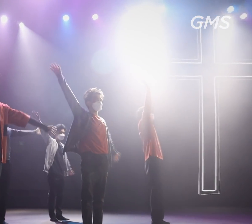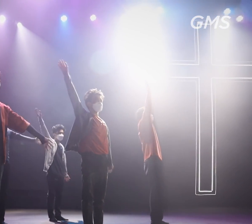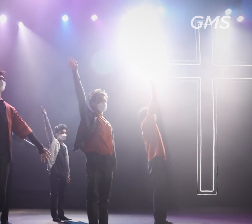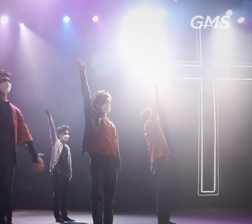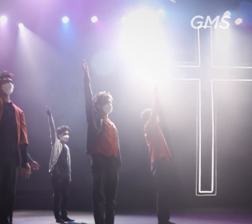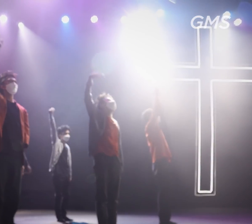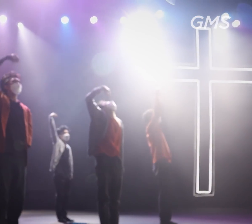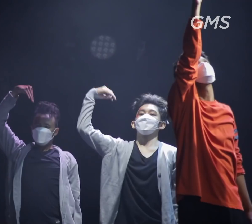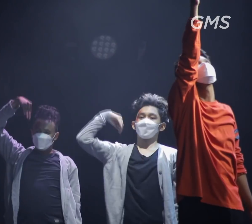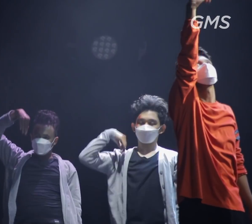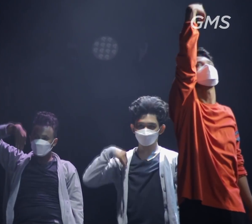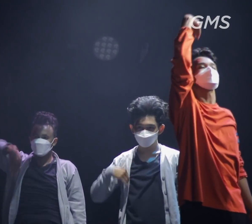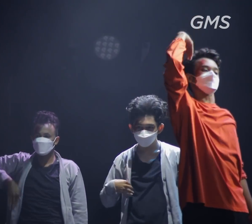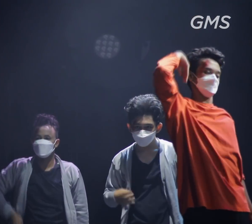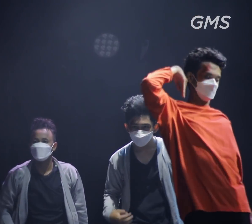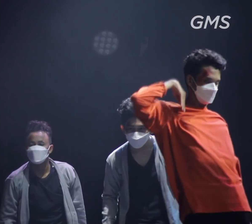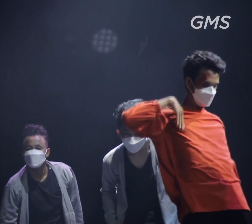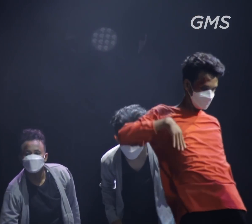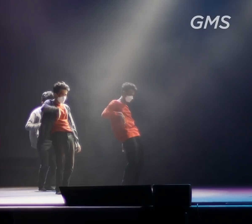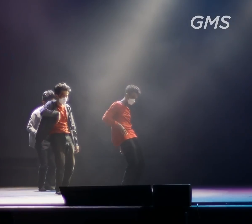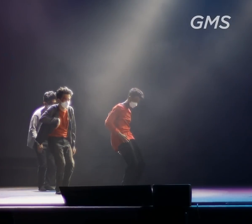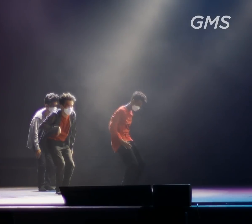dolorosa, meu